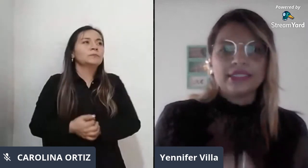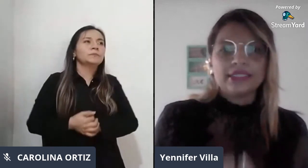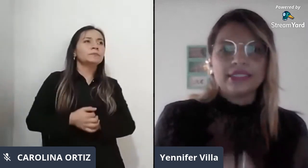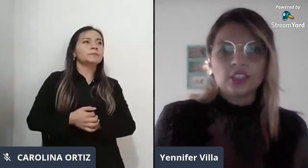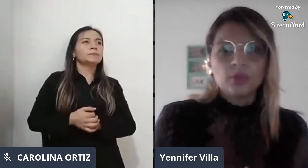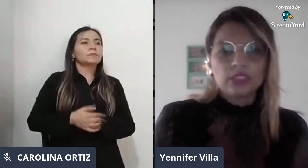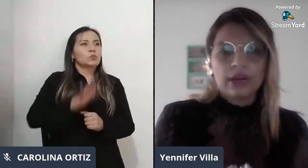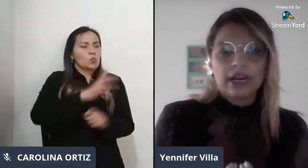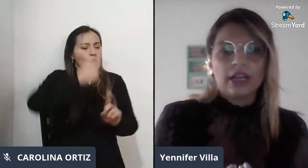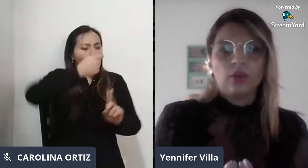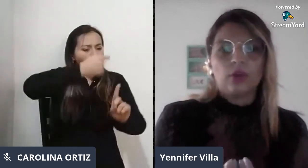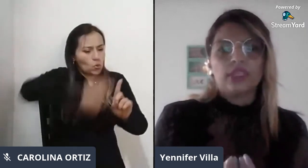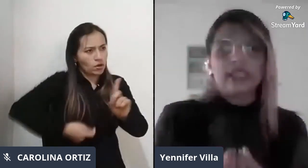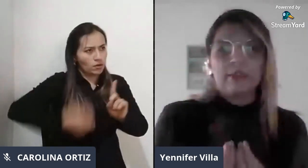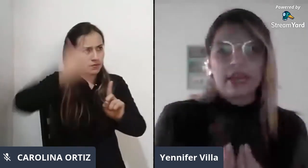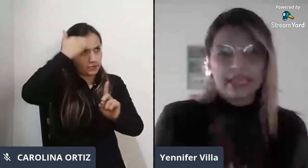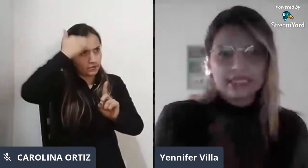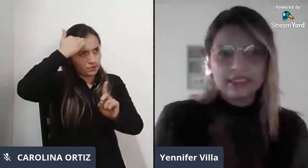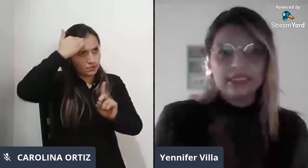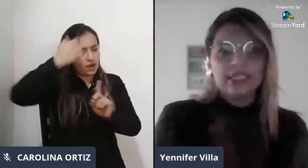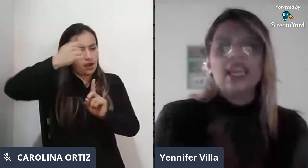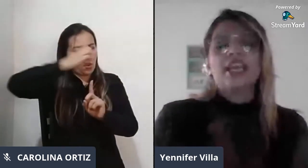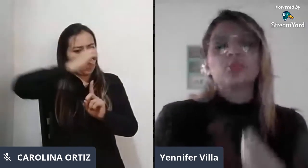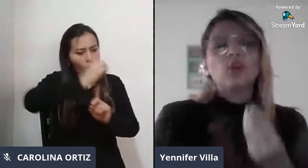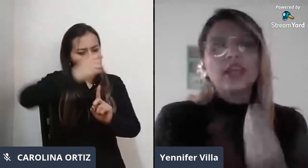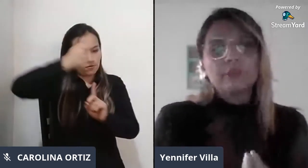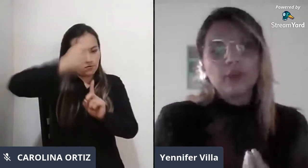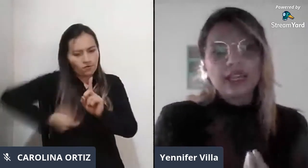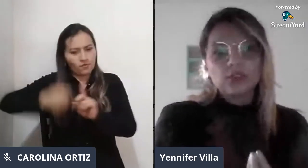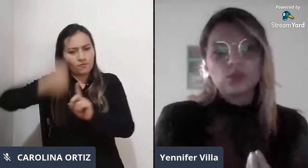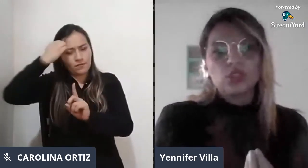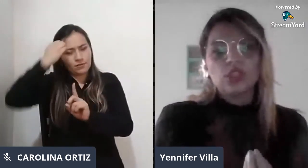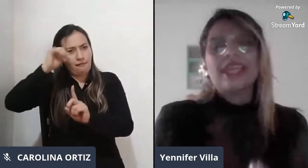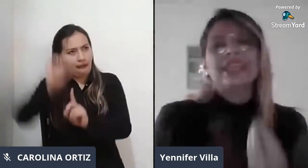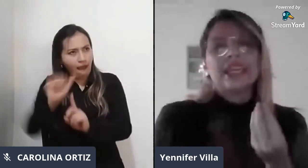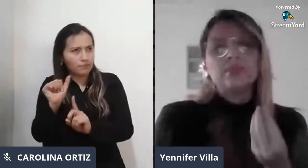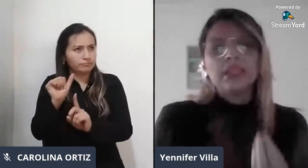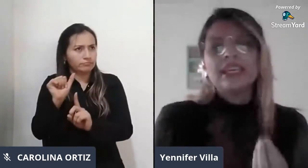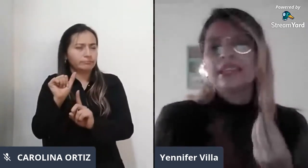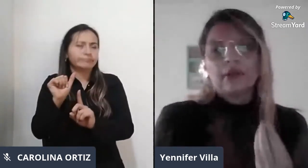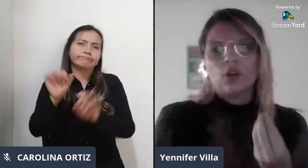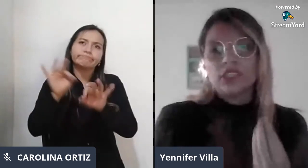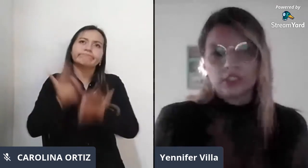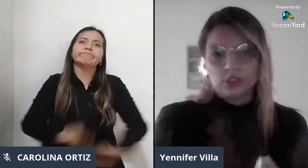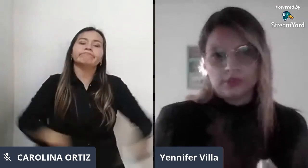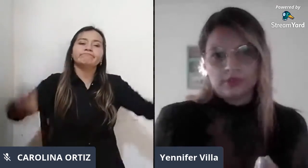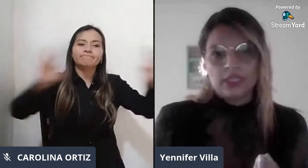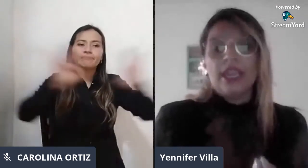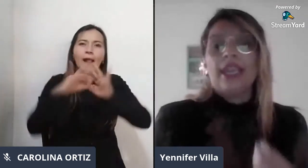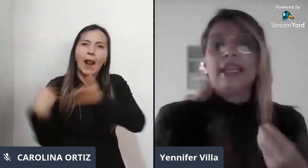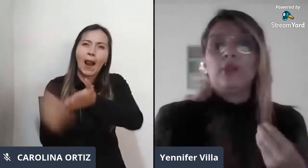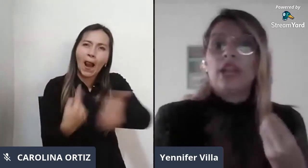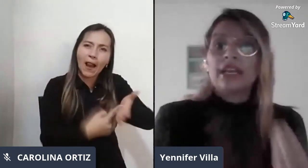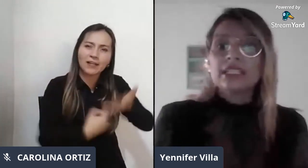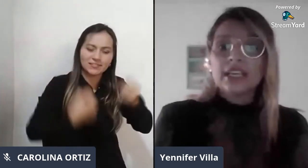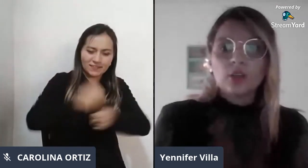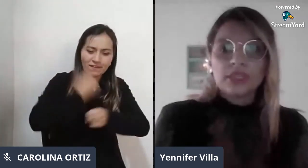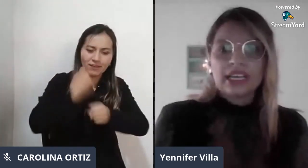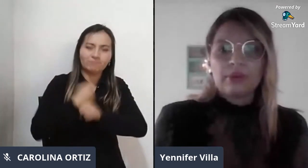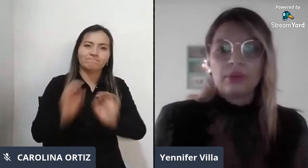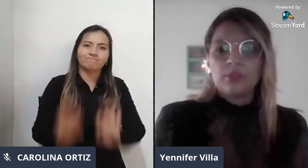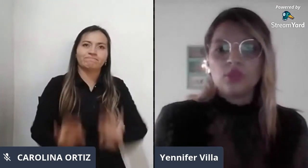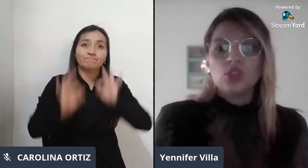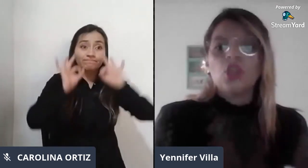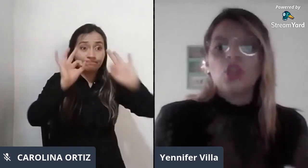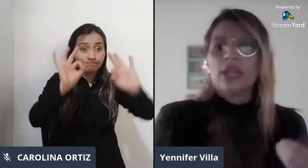como trabajador y de la maestra es poder poner la discusión de qué implica el trabajo digno en una crisis